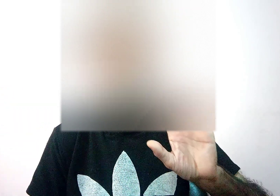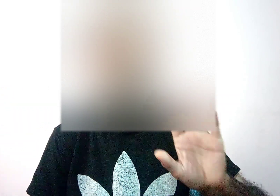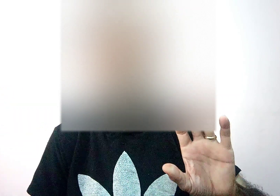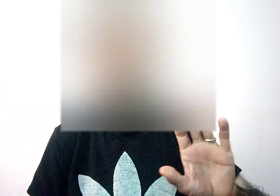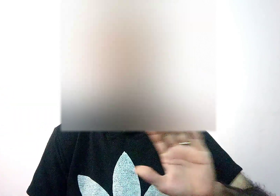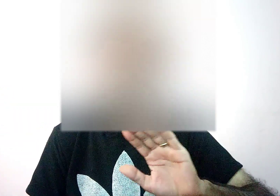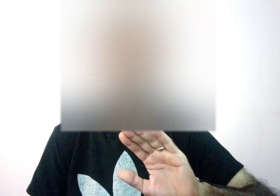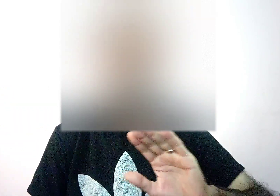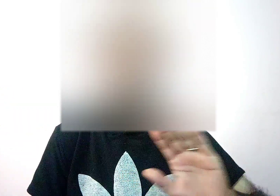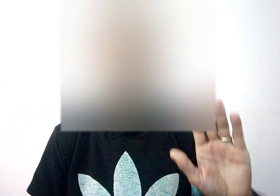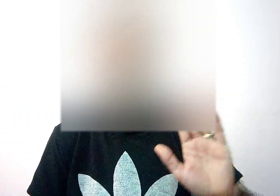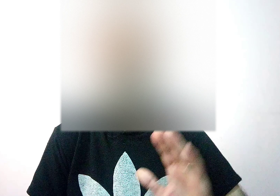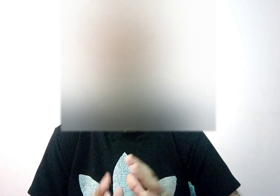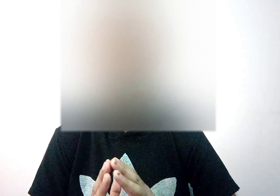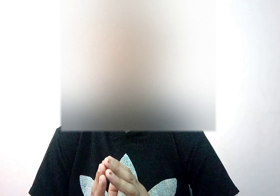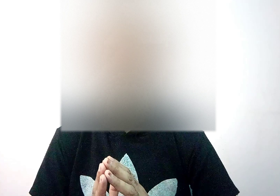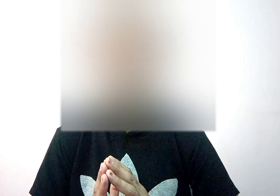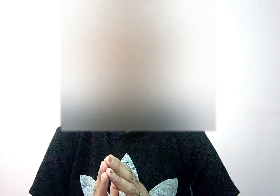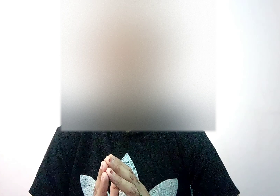ده ونهينا عليه.